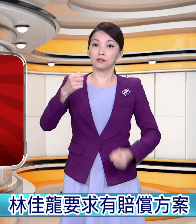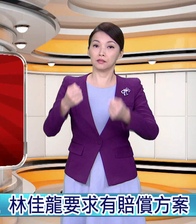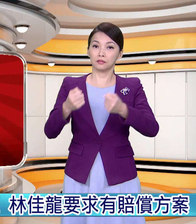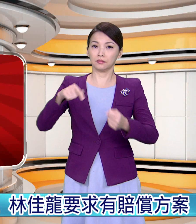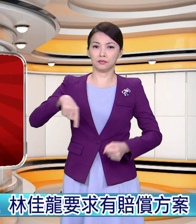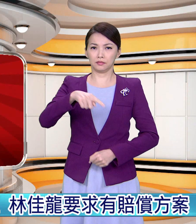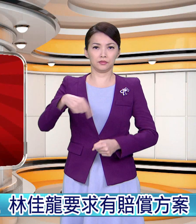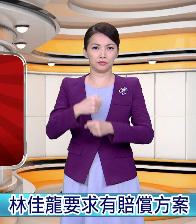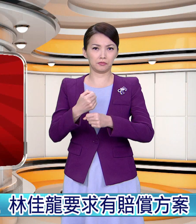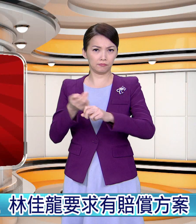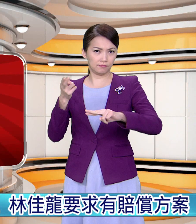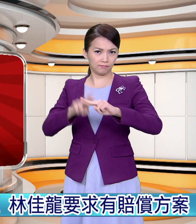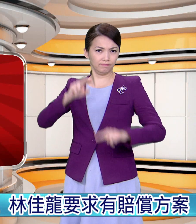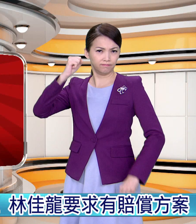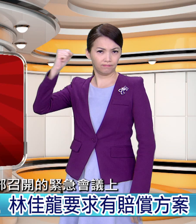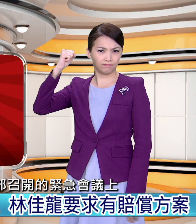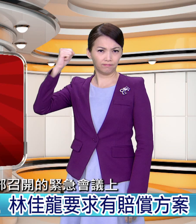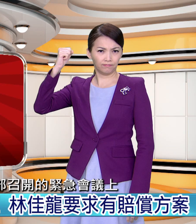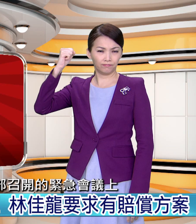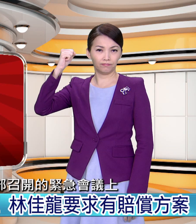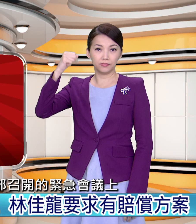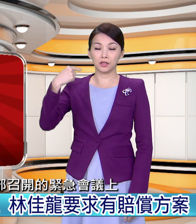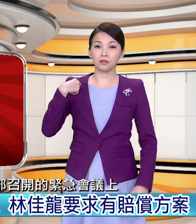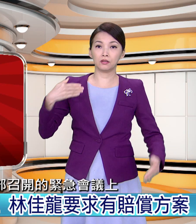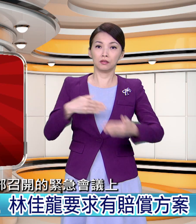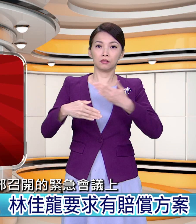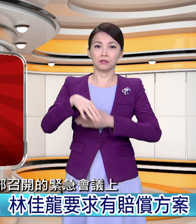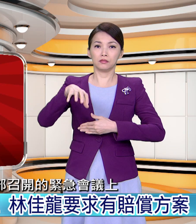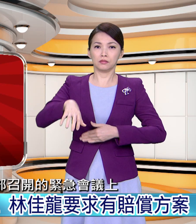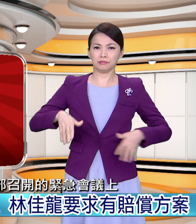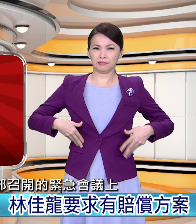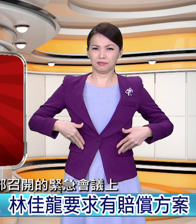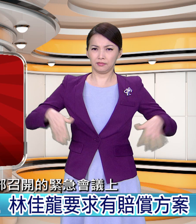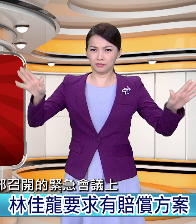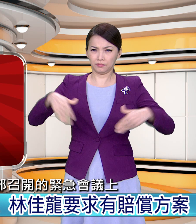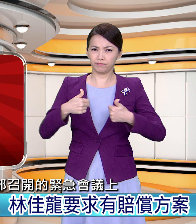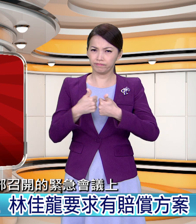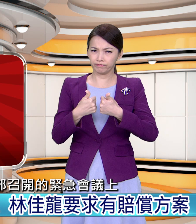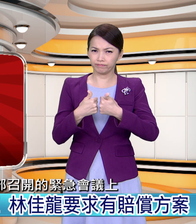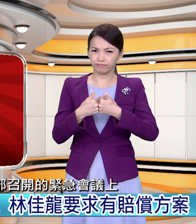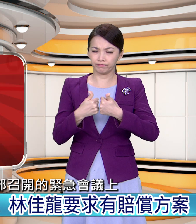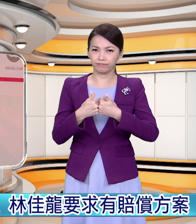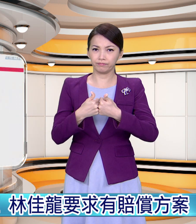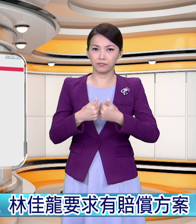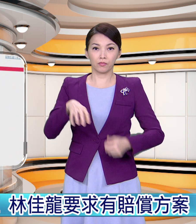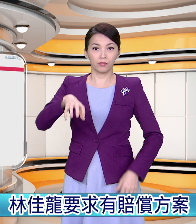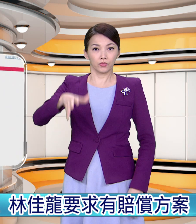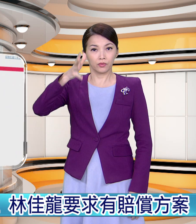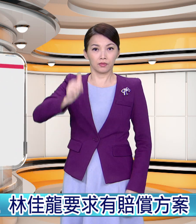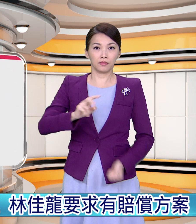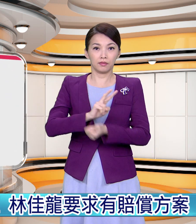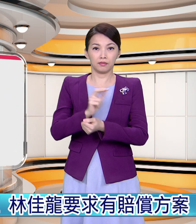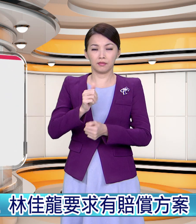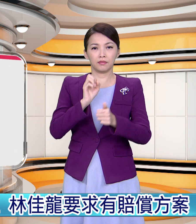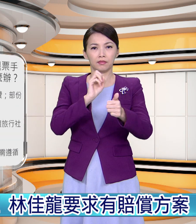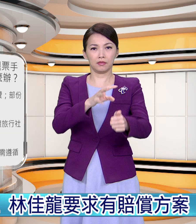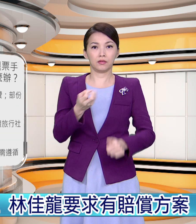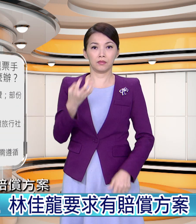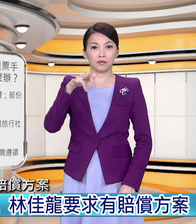华航即时罢工。昨天交通部召开的紧急会议上，部长林佳龙要求要有旅